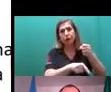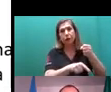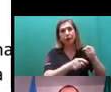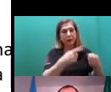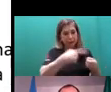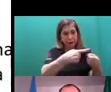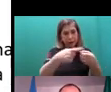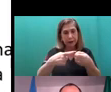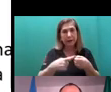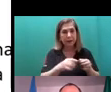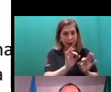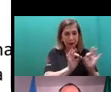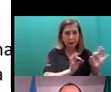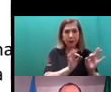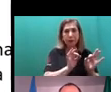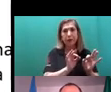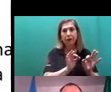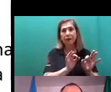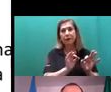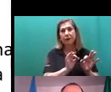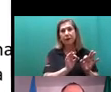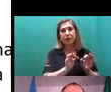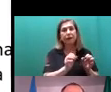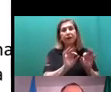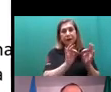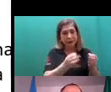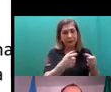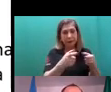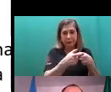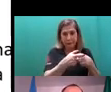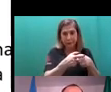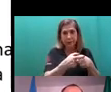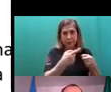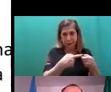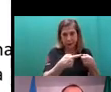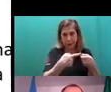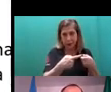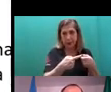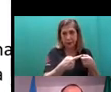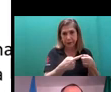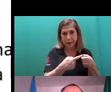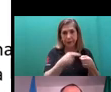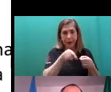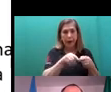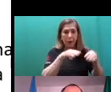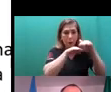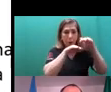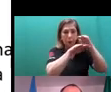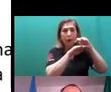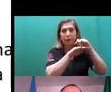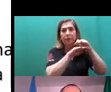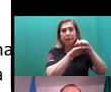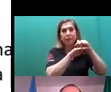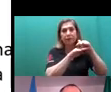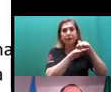municipais, sobretudo no caso das pequenas e médias cidades, para o armazenamento, refrigeração, bancos